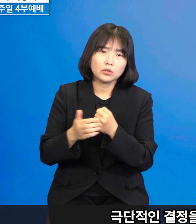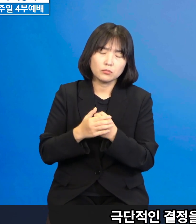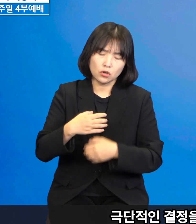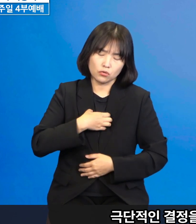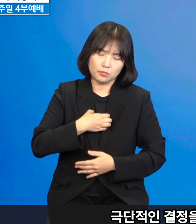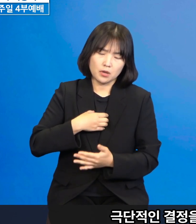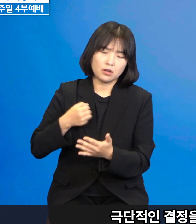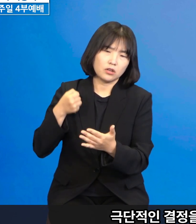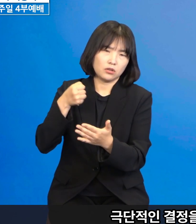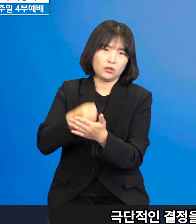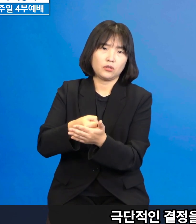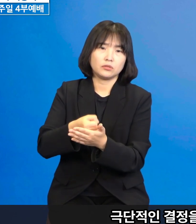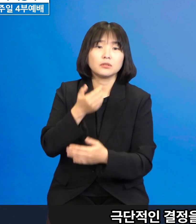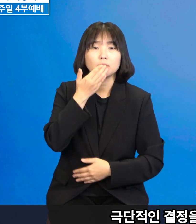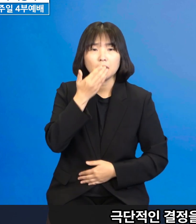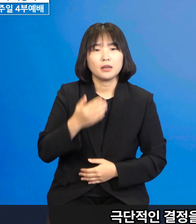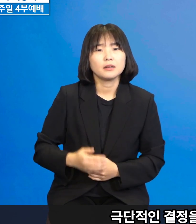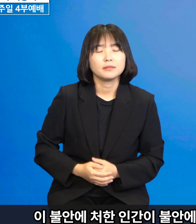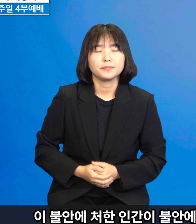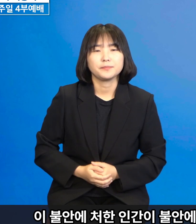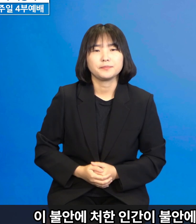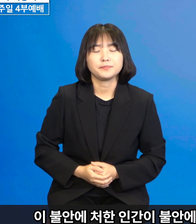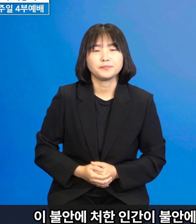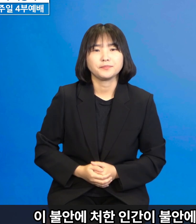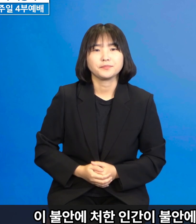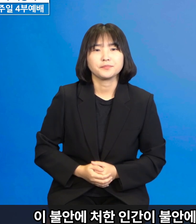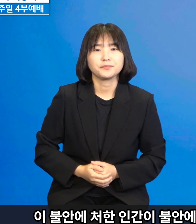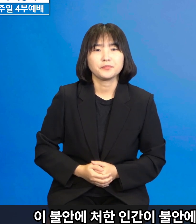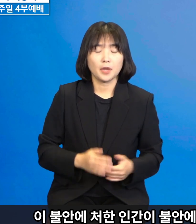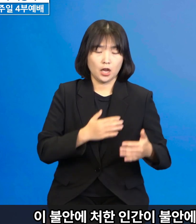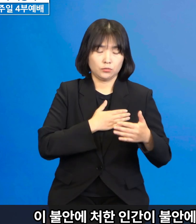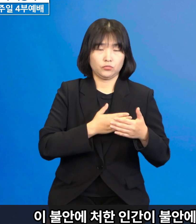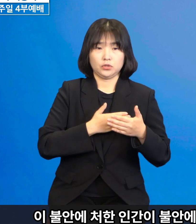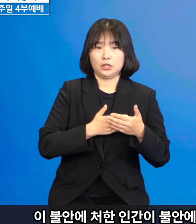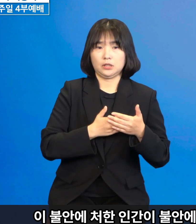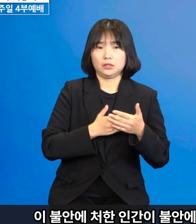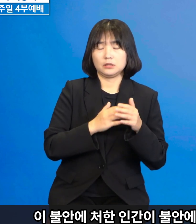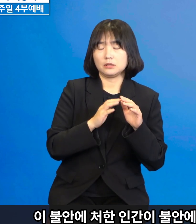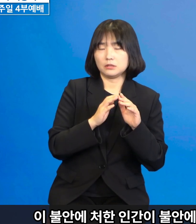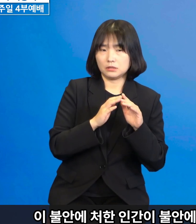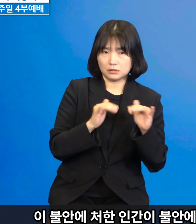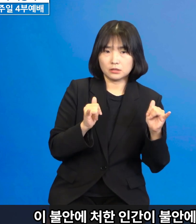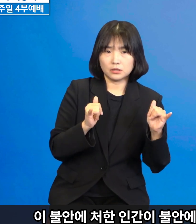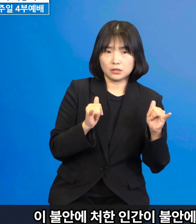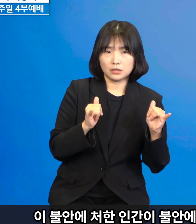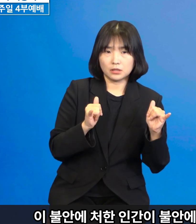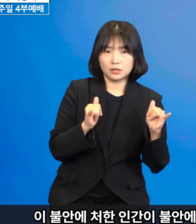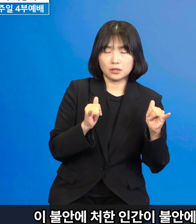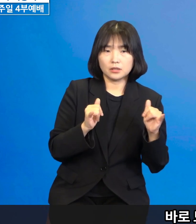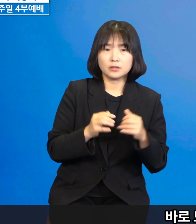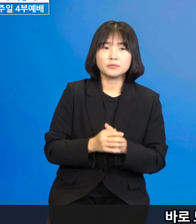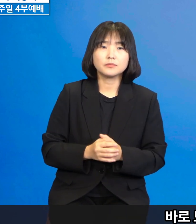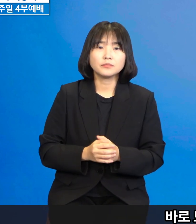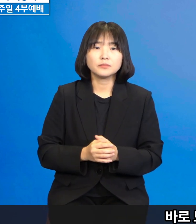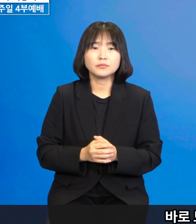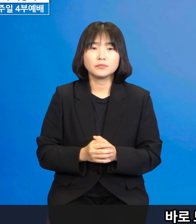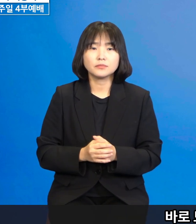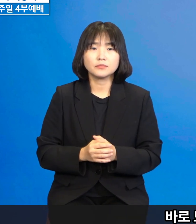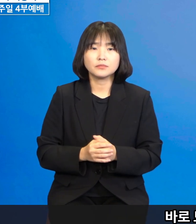결정을 내리게 되는 것이죠. 근데 이 불안에 처한 인간이 이 불안에 대처하는 방식은 또 하나가 있는데